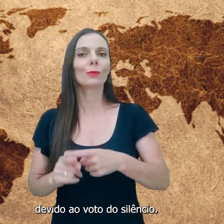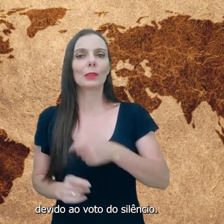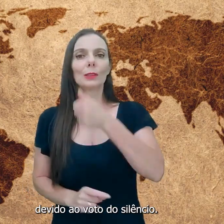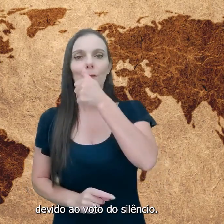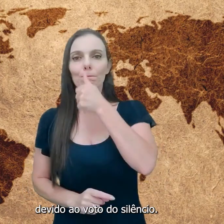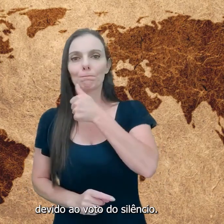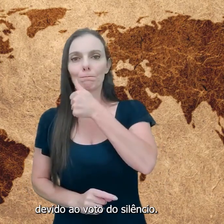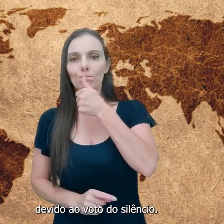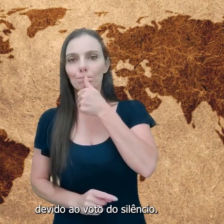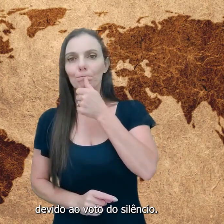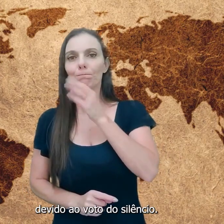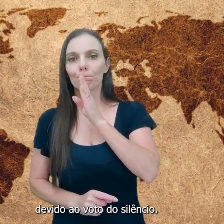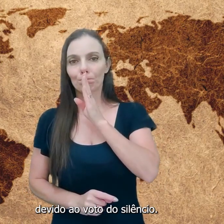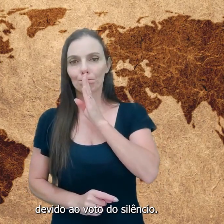silêncio.